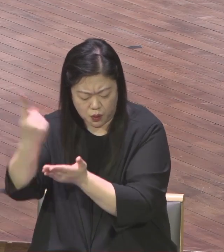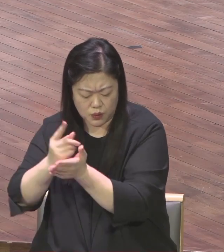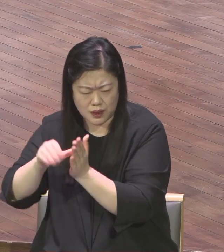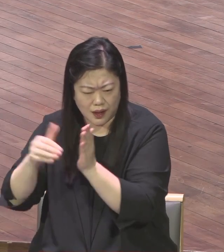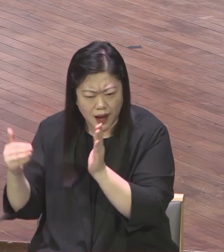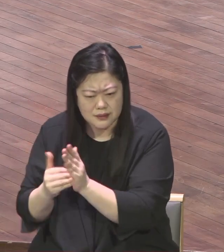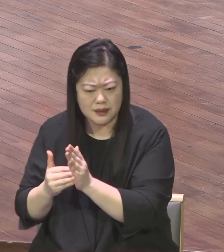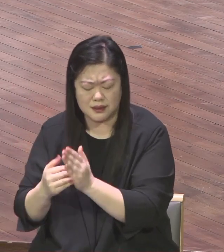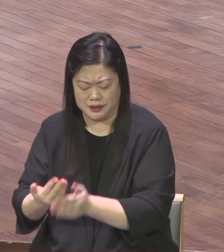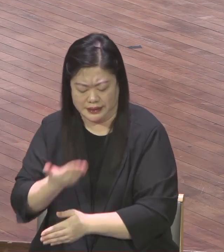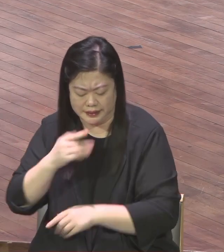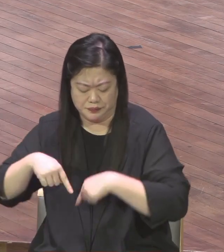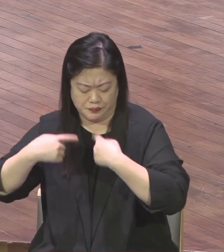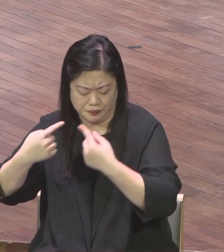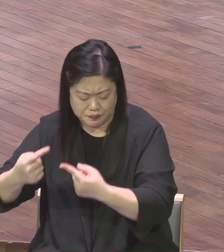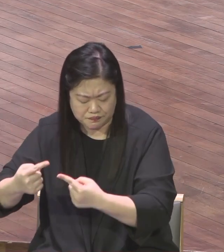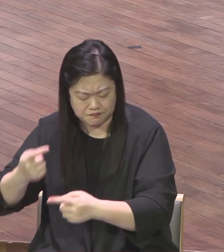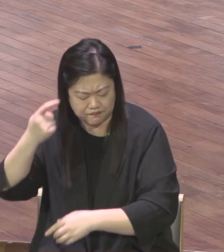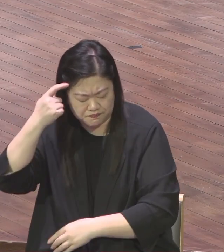시간이다.